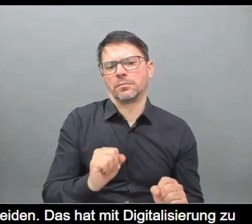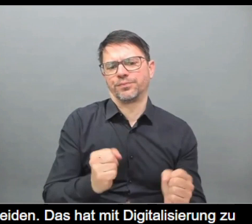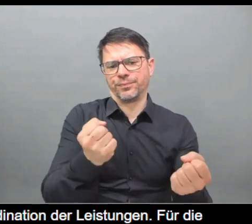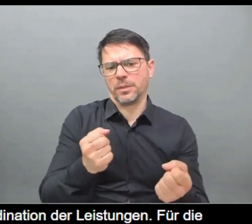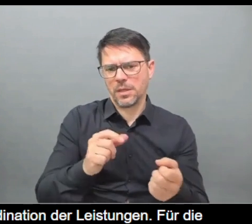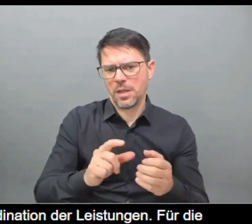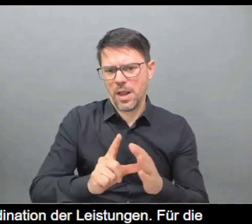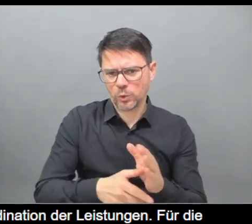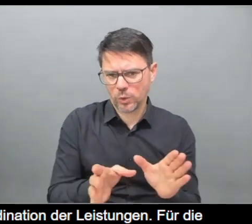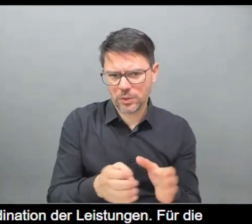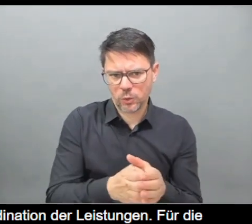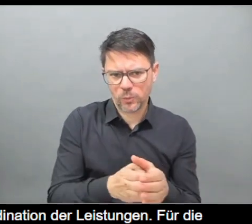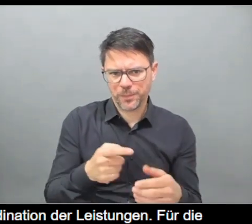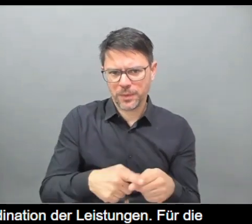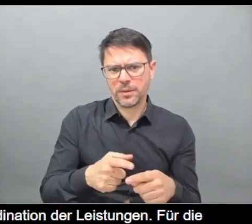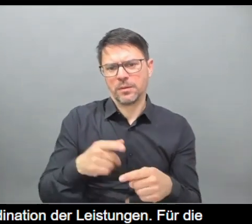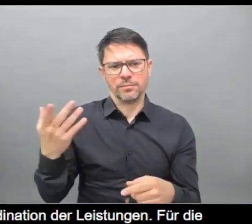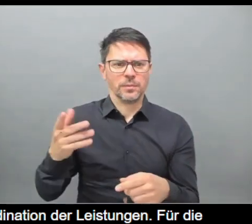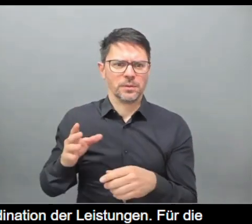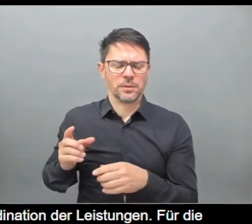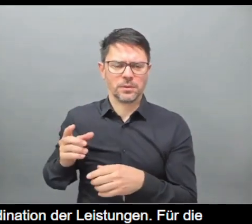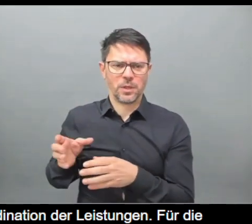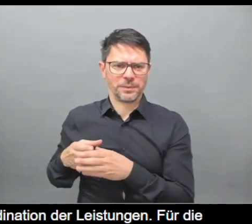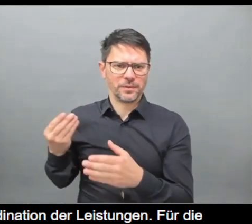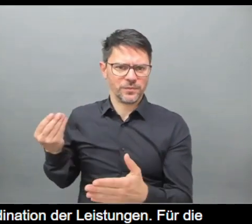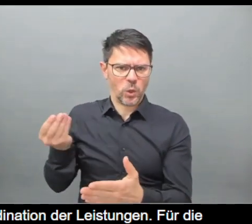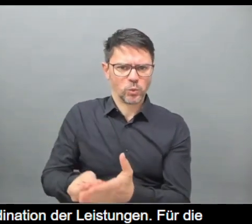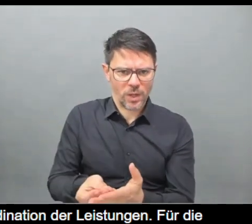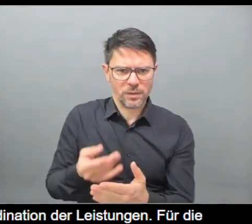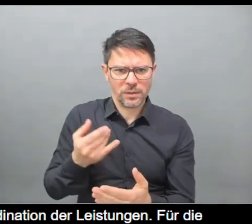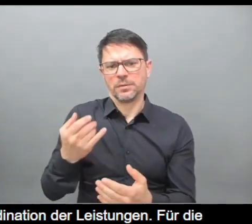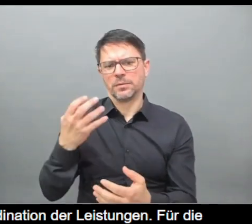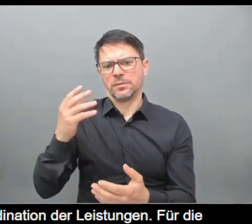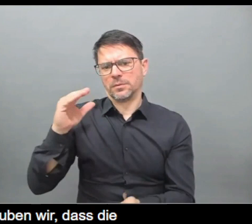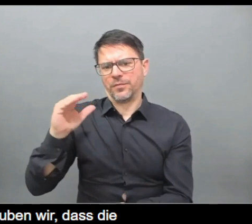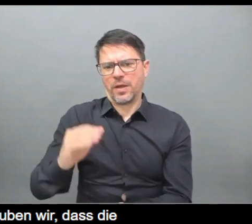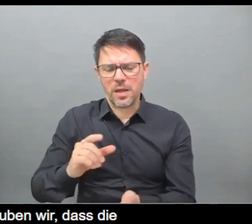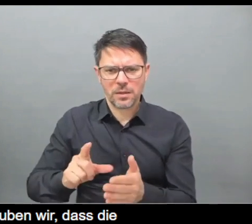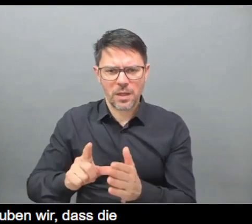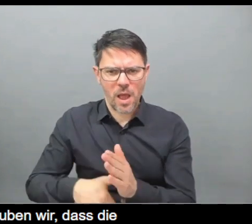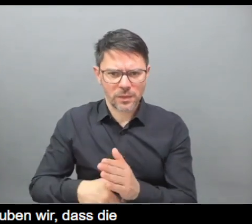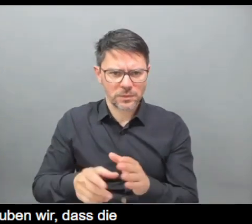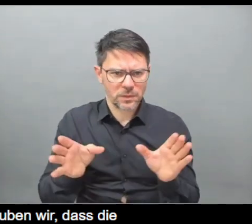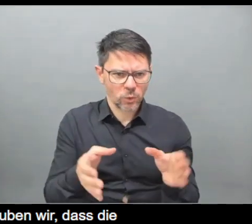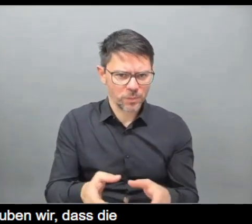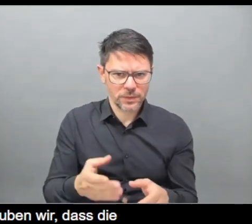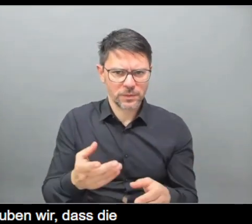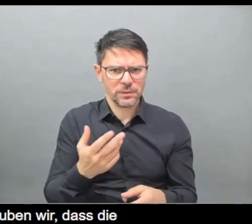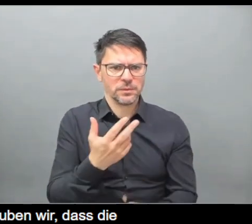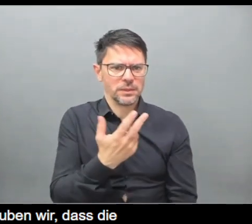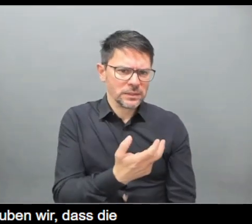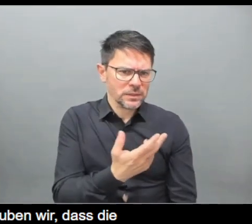Wenn man das so rum macht, glauben wir, dass es Druck aus den Krankenhäusern nimmt, immer mehr behandeln zu müssen.